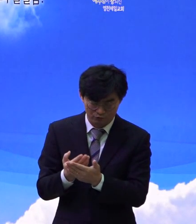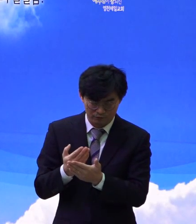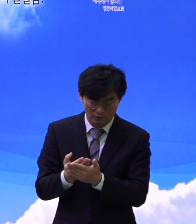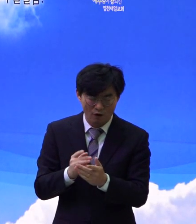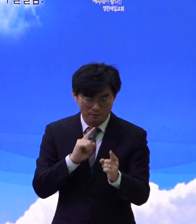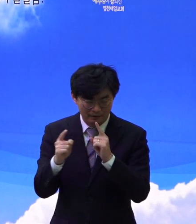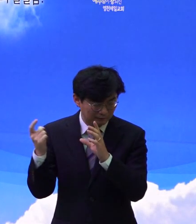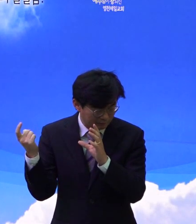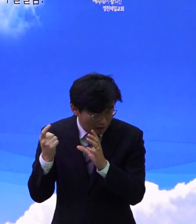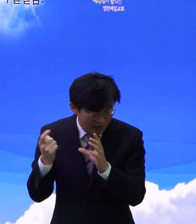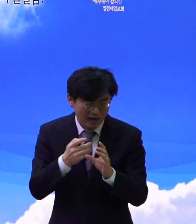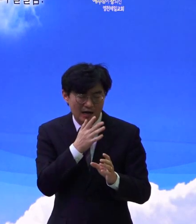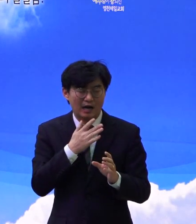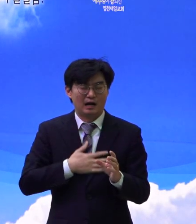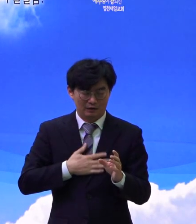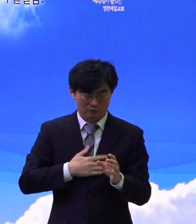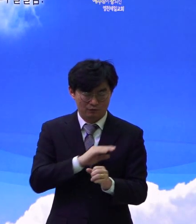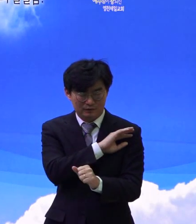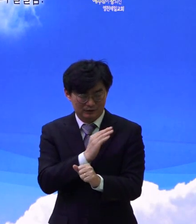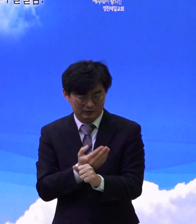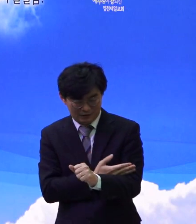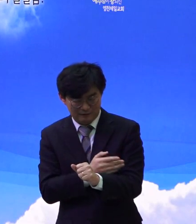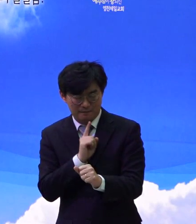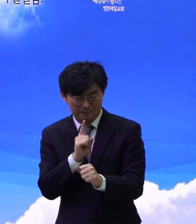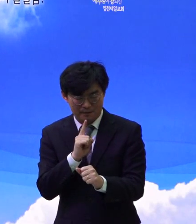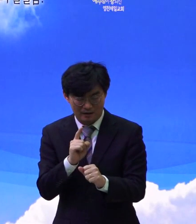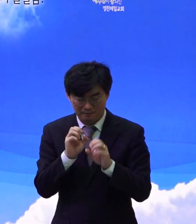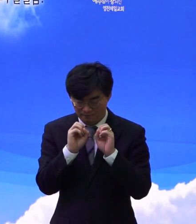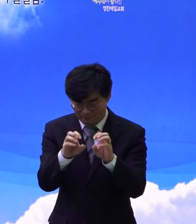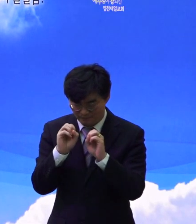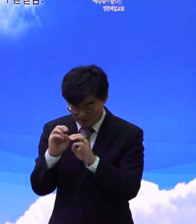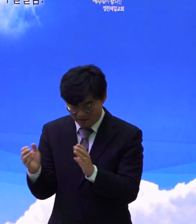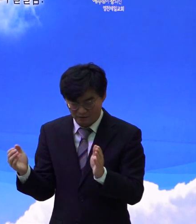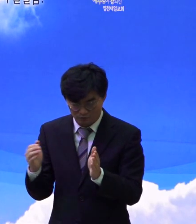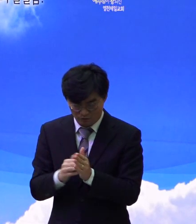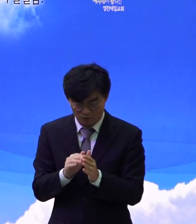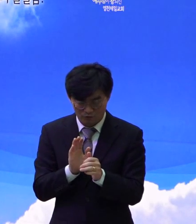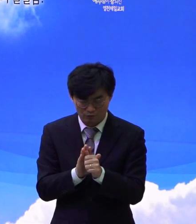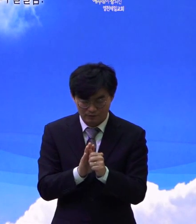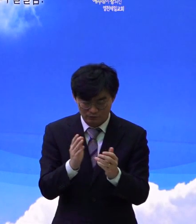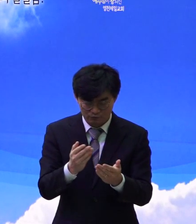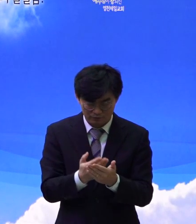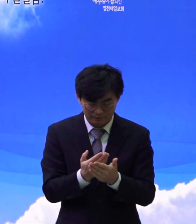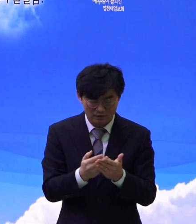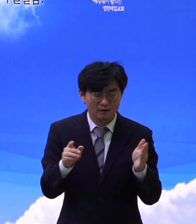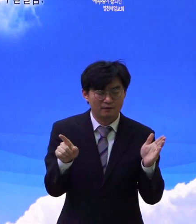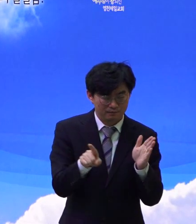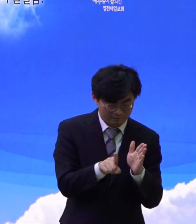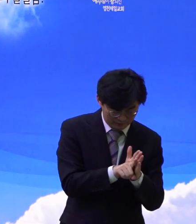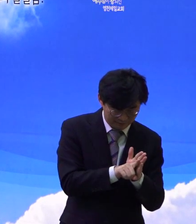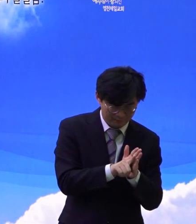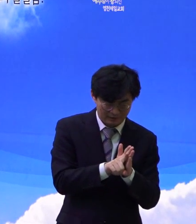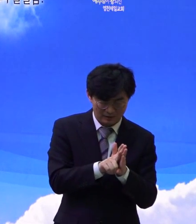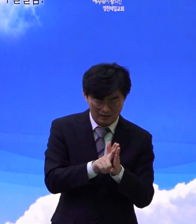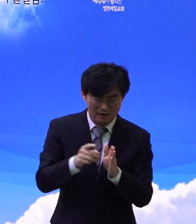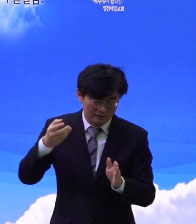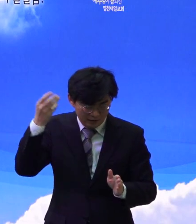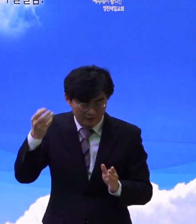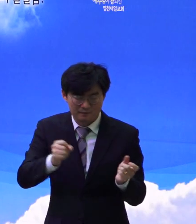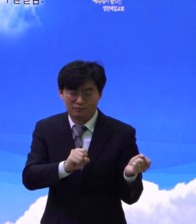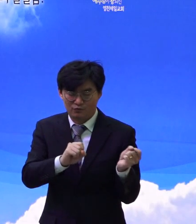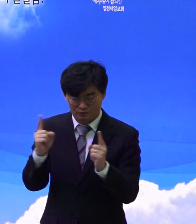부어주는 능력의 말씀이 선포되게 하옵소서. 믿음과 영성이 회복되고 결단하는